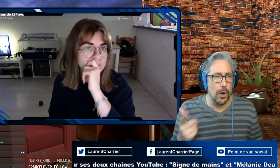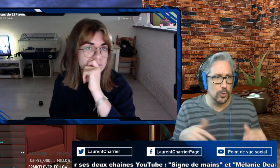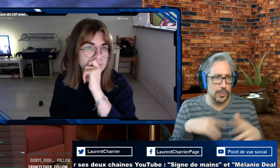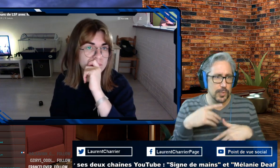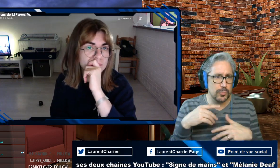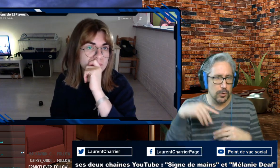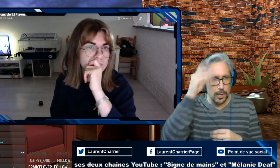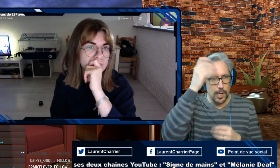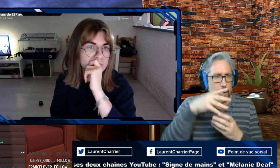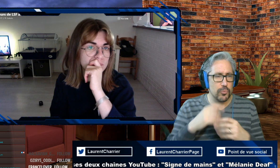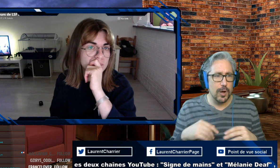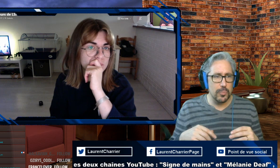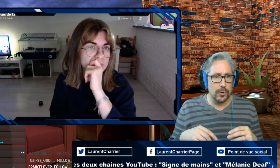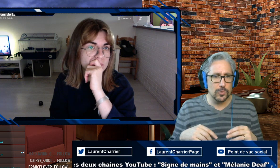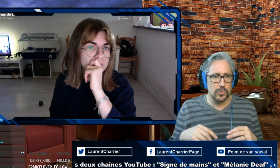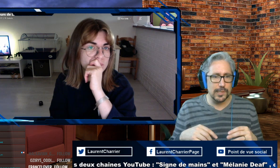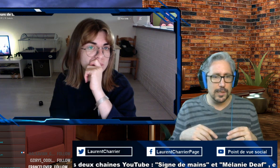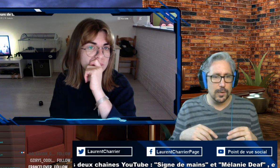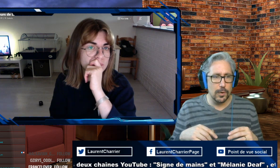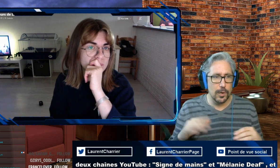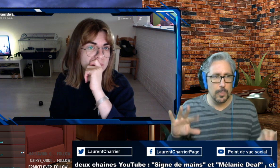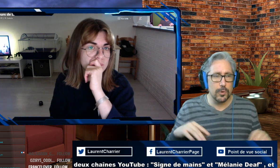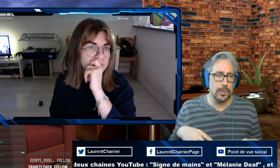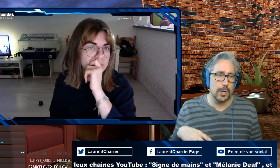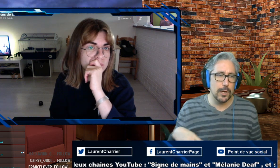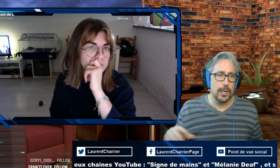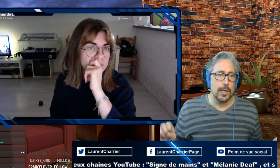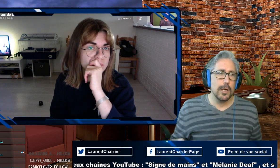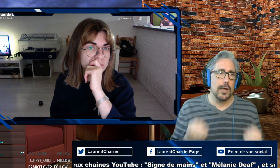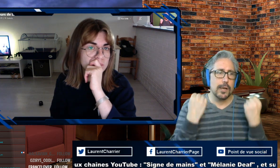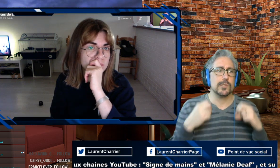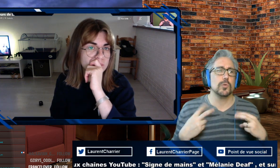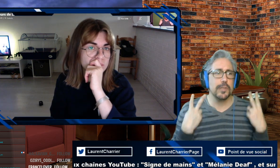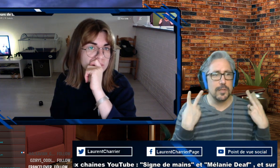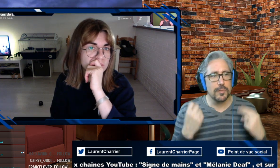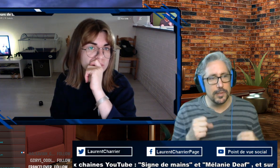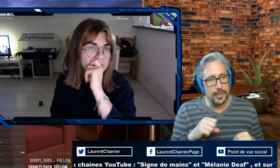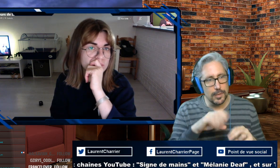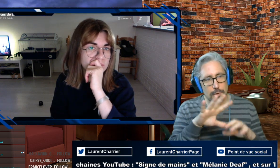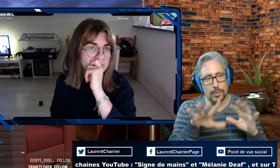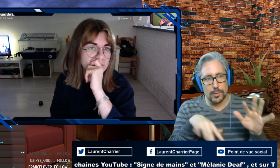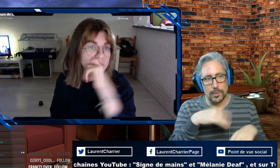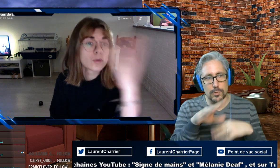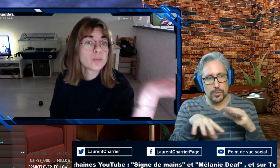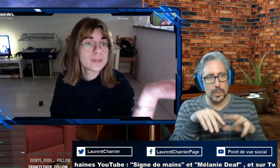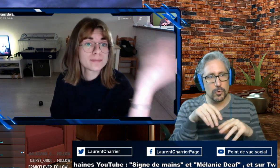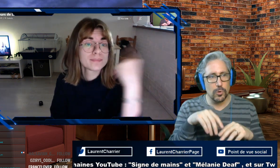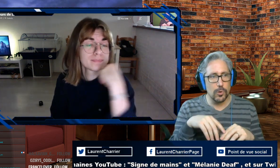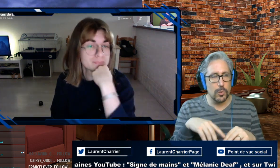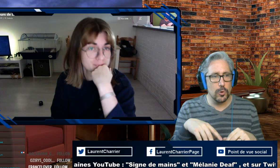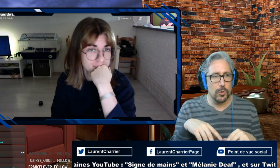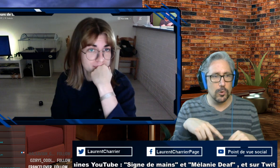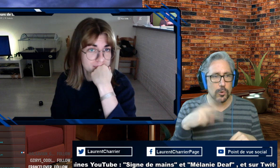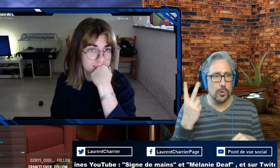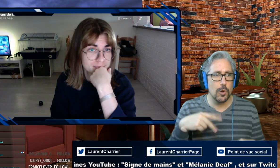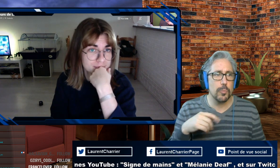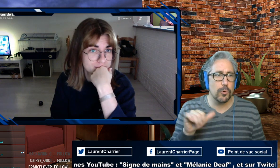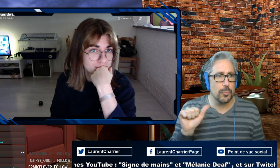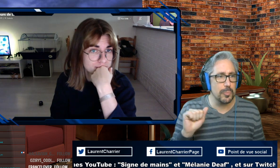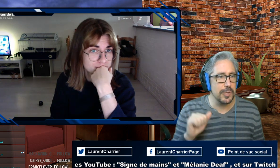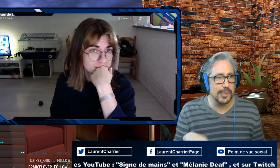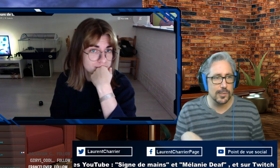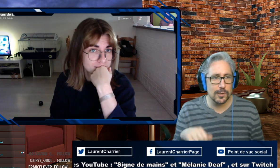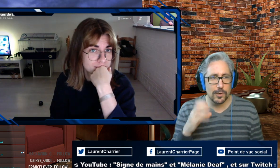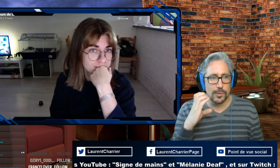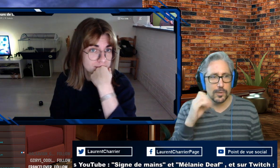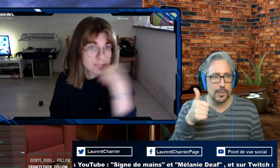pour la Croix-Rouge aussi, pour apprendre tout ce qui est apprendre à sauver des vies, tout ça pour le